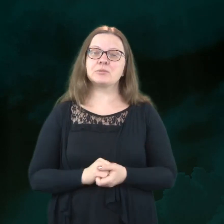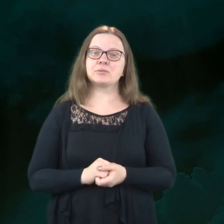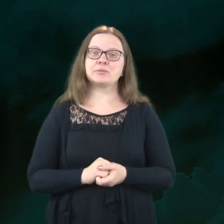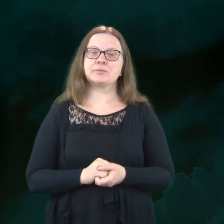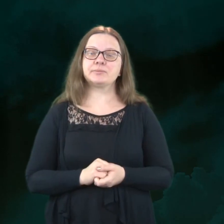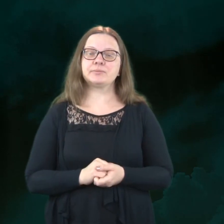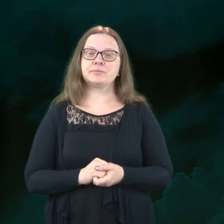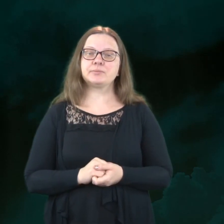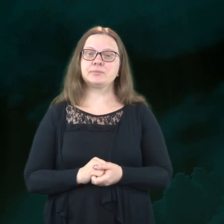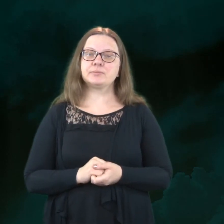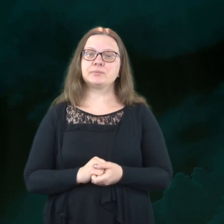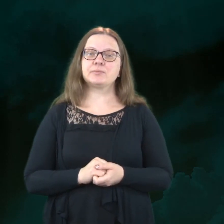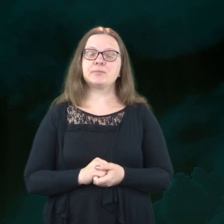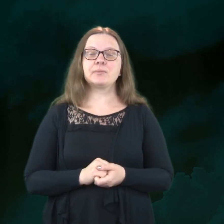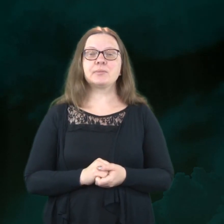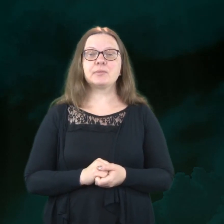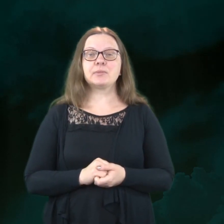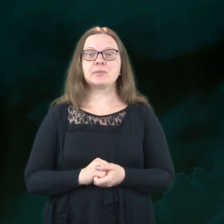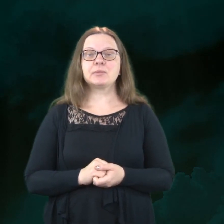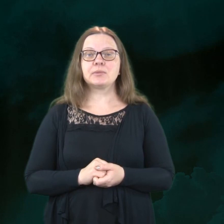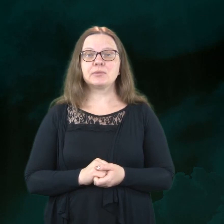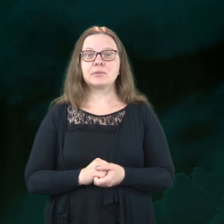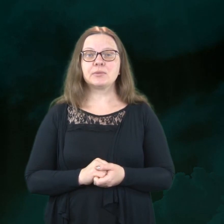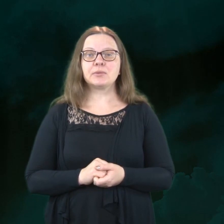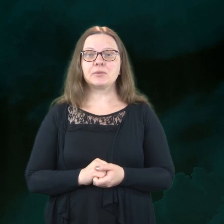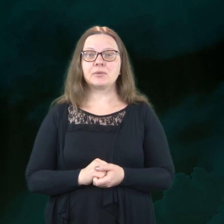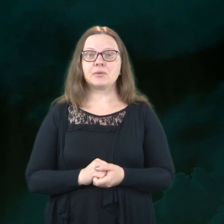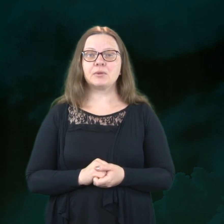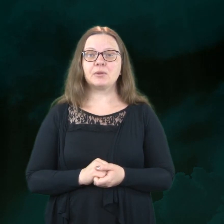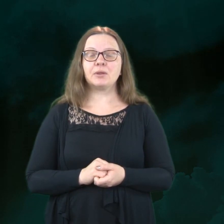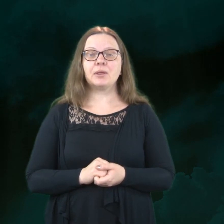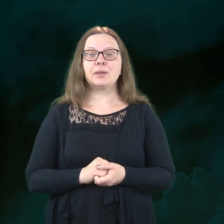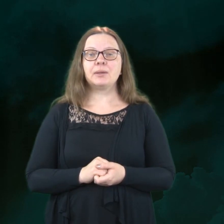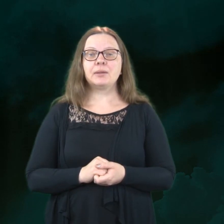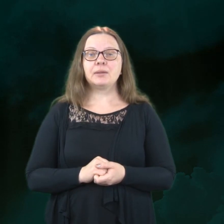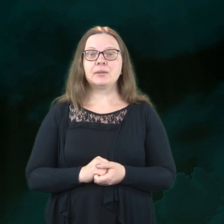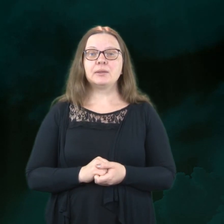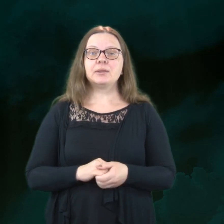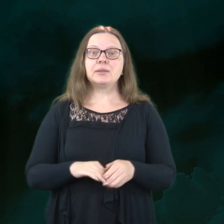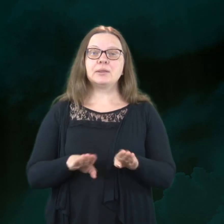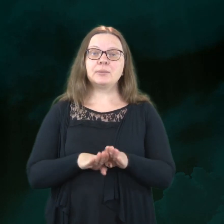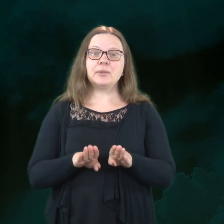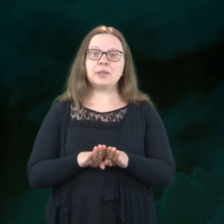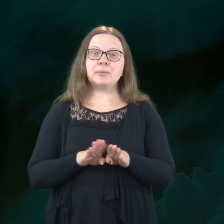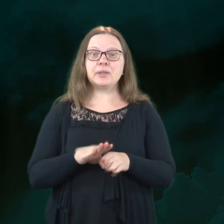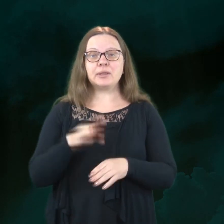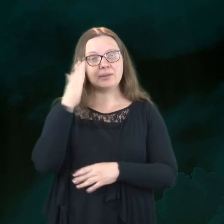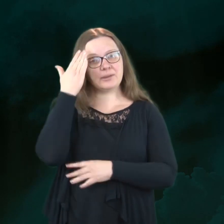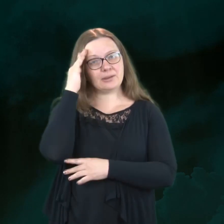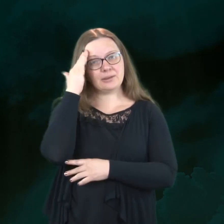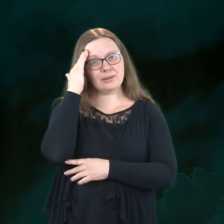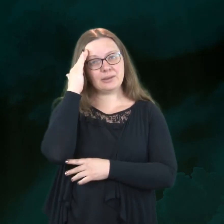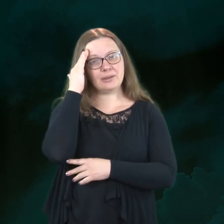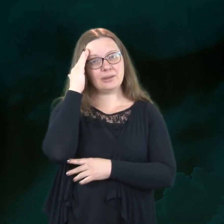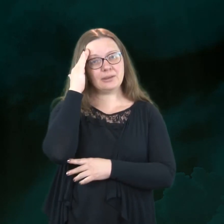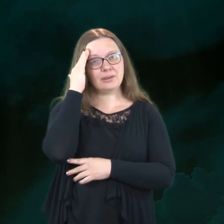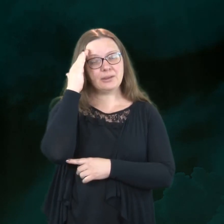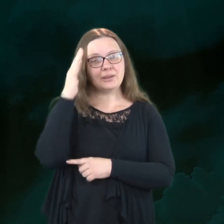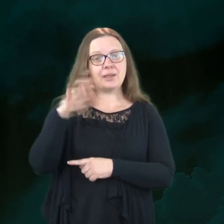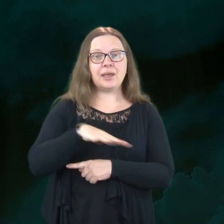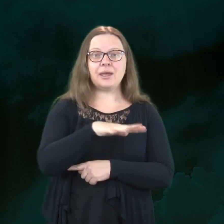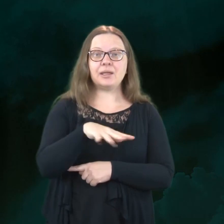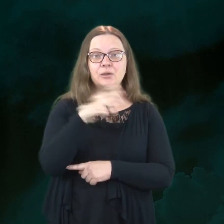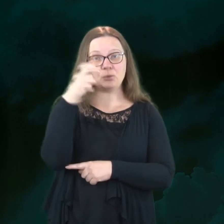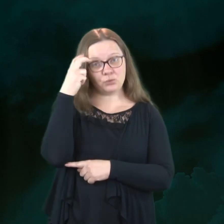Outra coisa que nos ajuda a entender a cultura da época, de que passado o